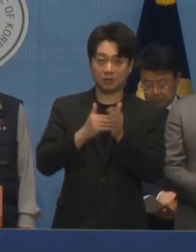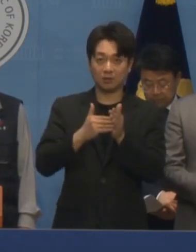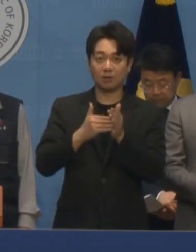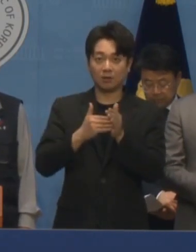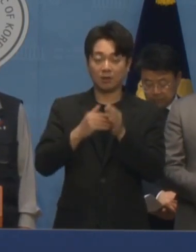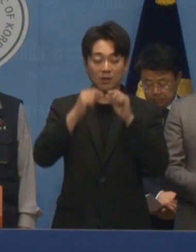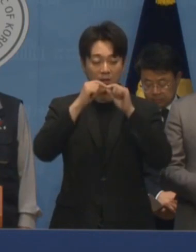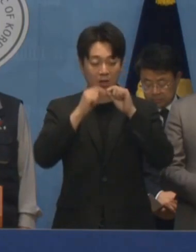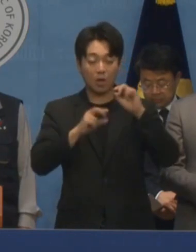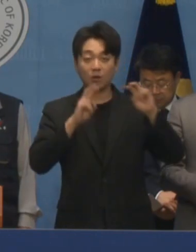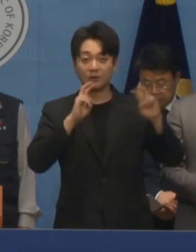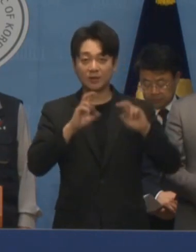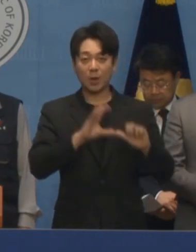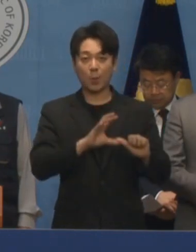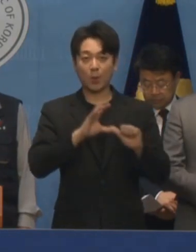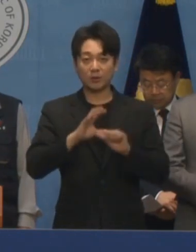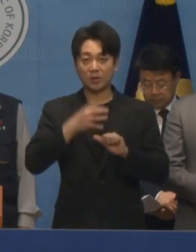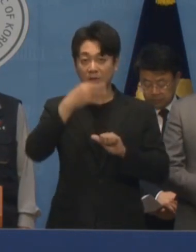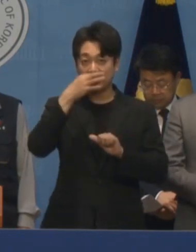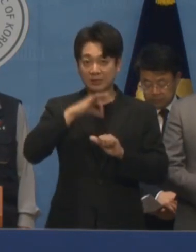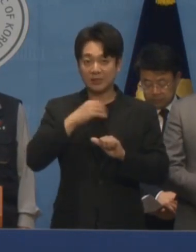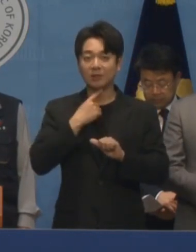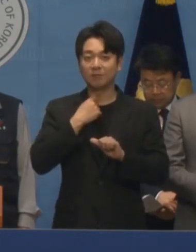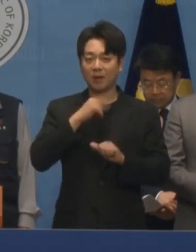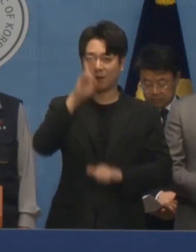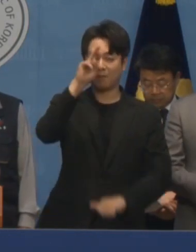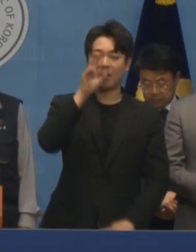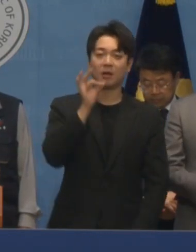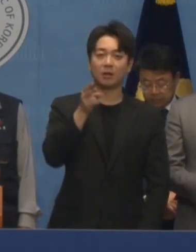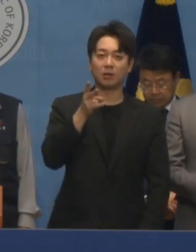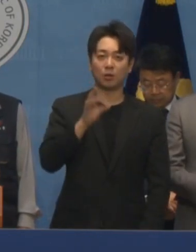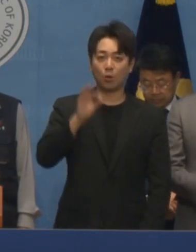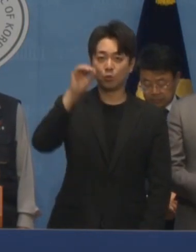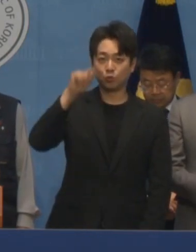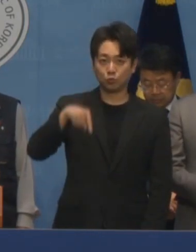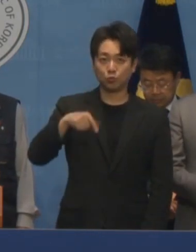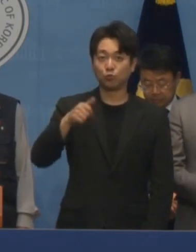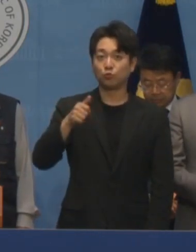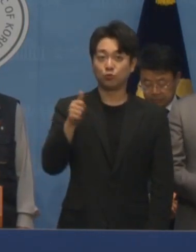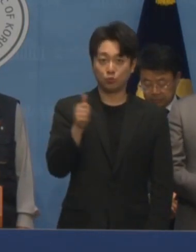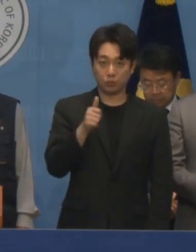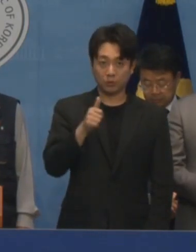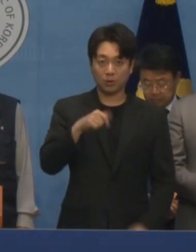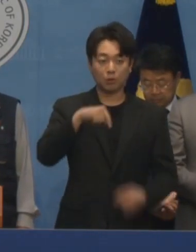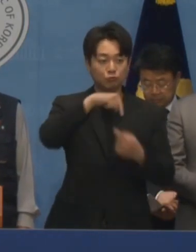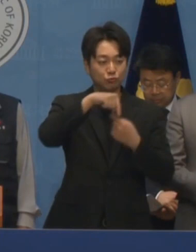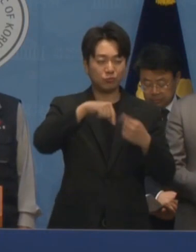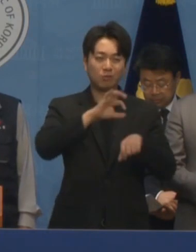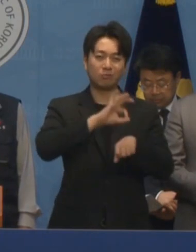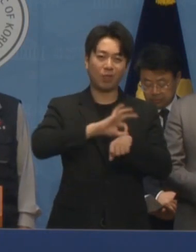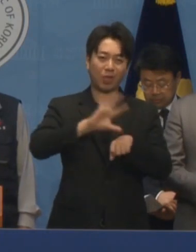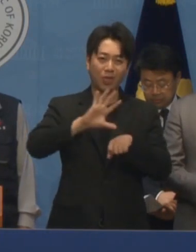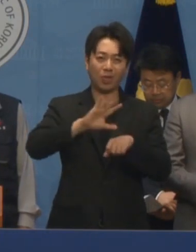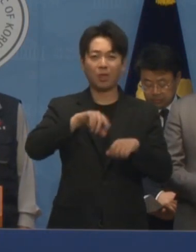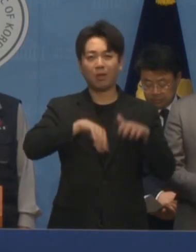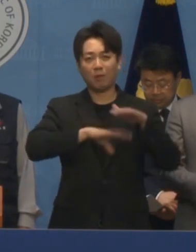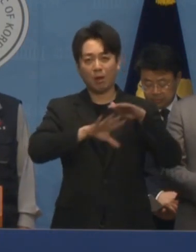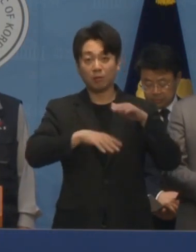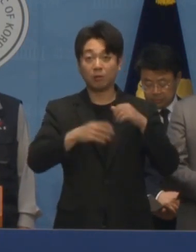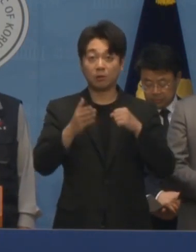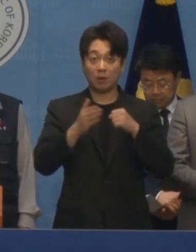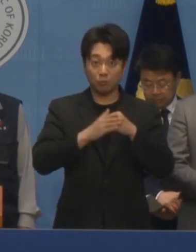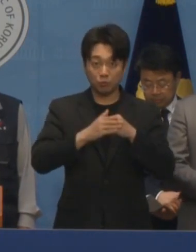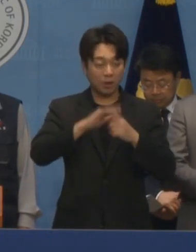늘리고 가장 많은 이익을 챙겼던 박영우 회장은 본인의 방만한 경영으로 발생한 계열사의